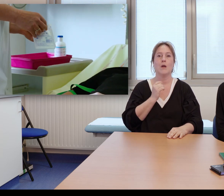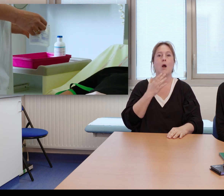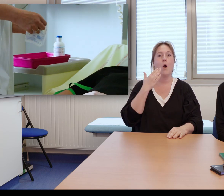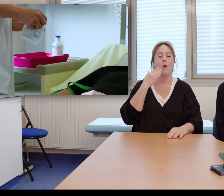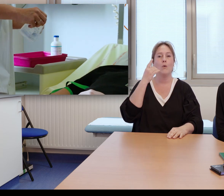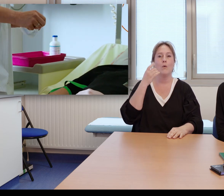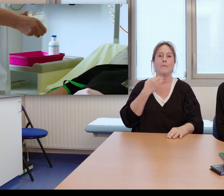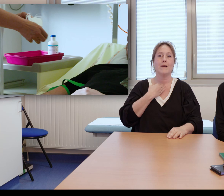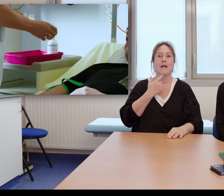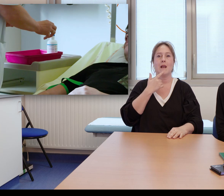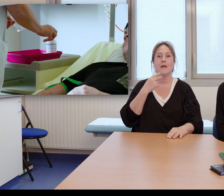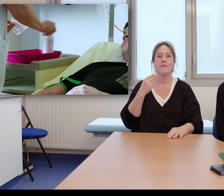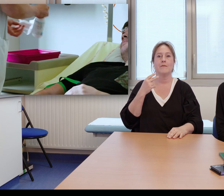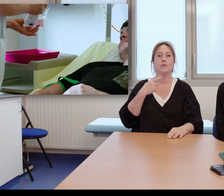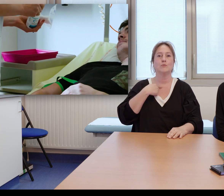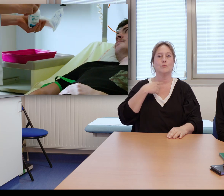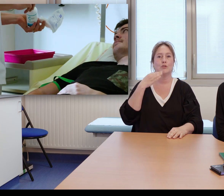On prélève du sang